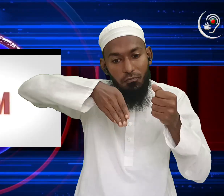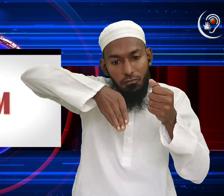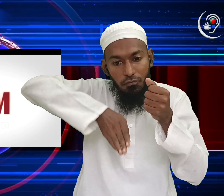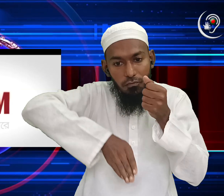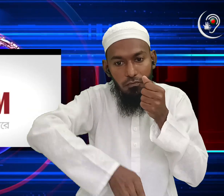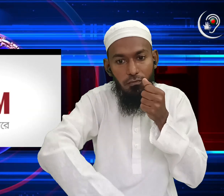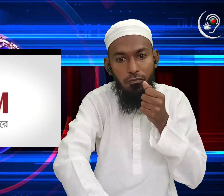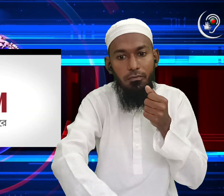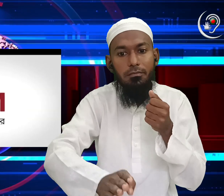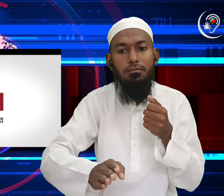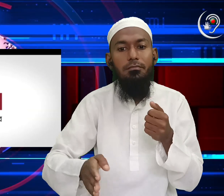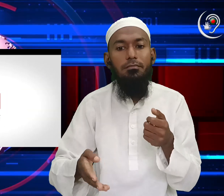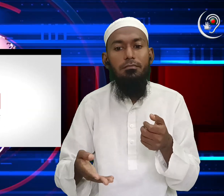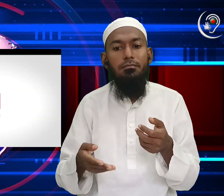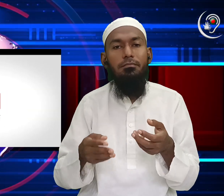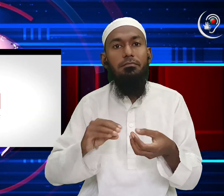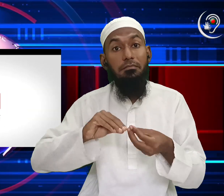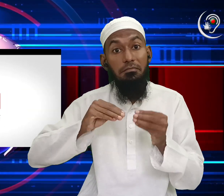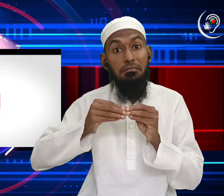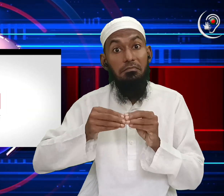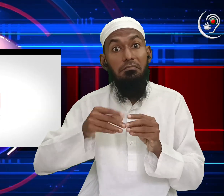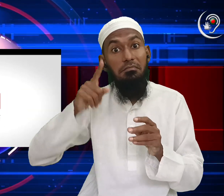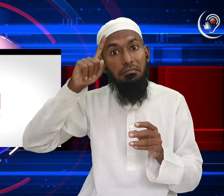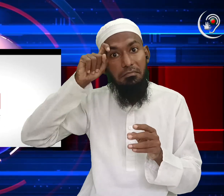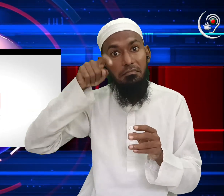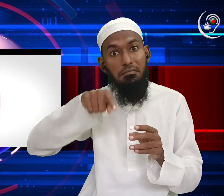কেএসআরএম, শেকড় থেকে শিখরে।